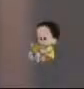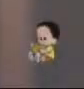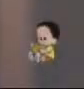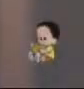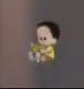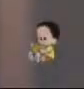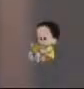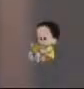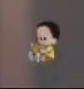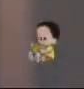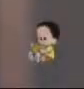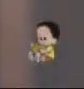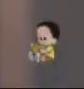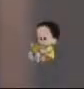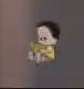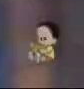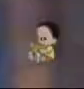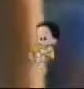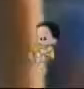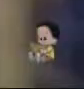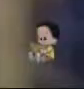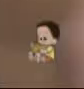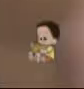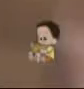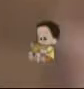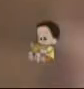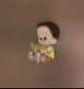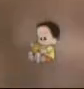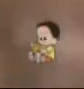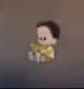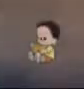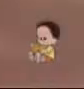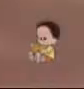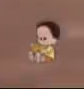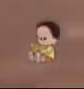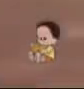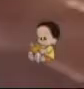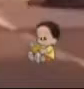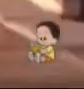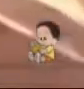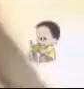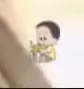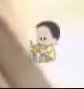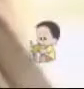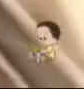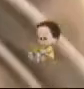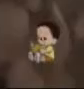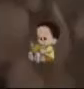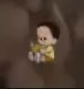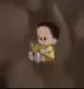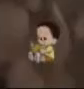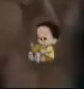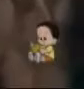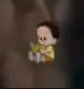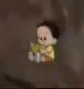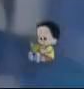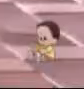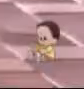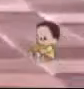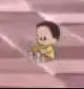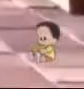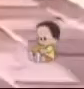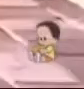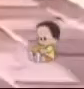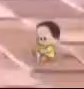Ele continua a girar as rodas rápido em direção à escola. Sua expressão é de força. Ele passa os muros da